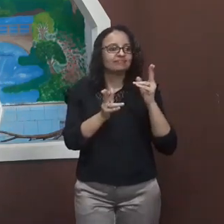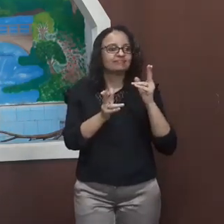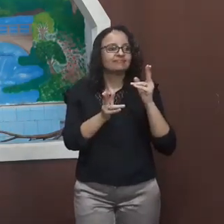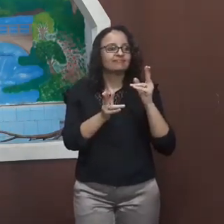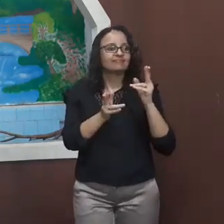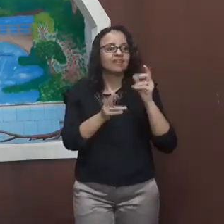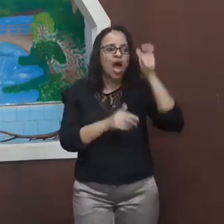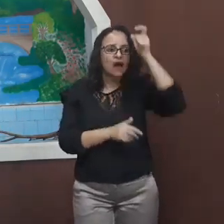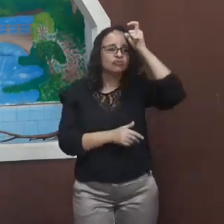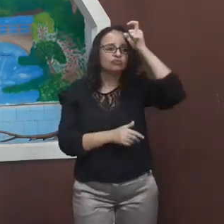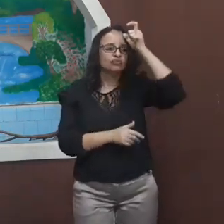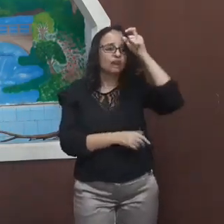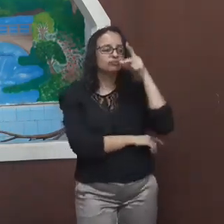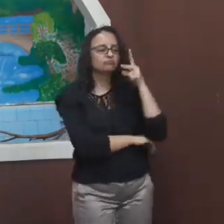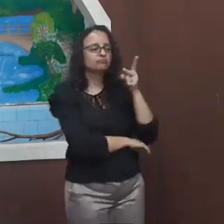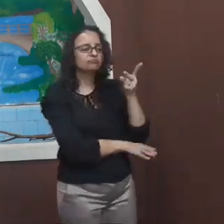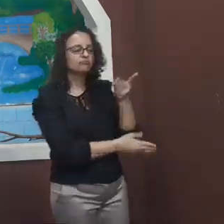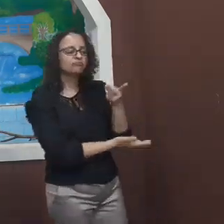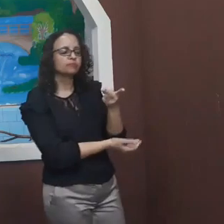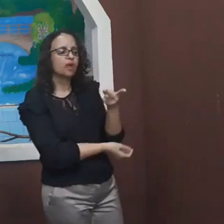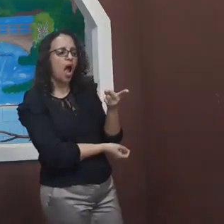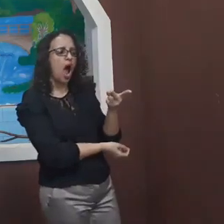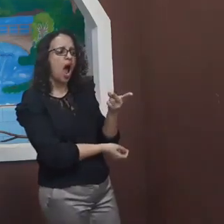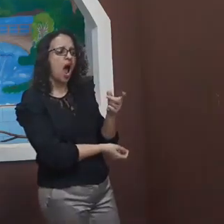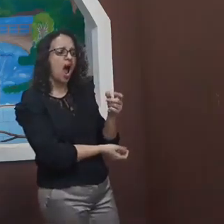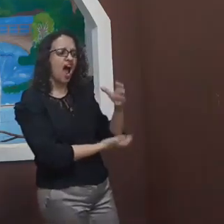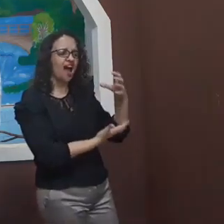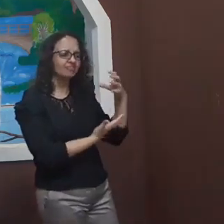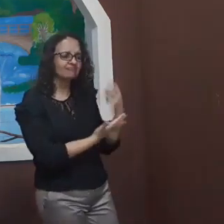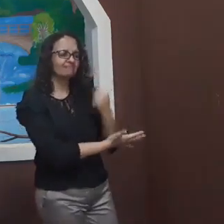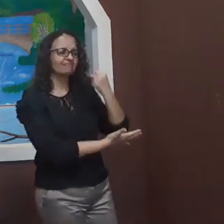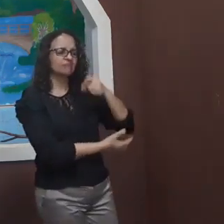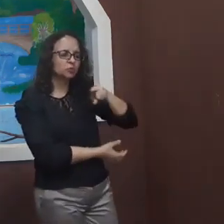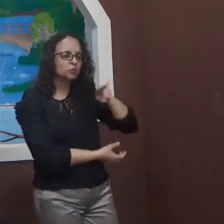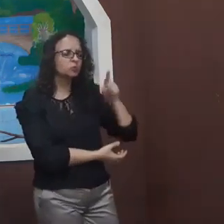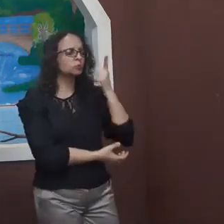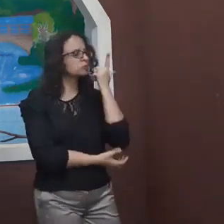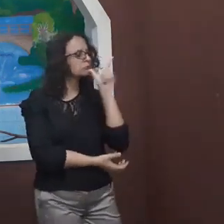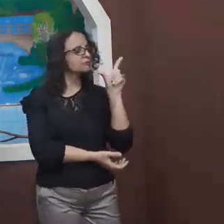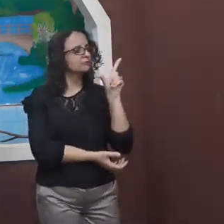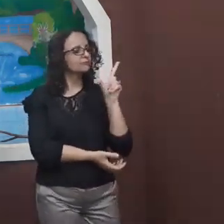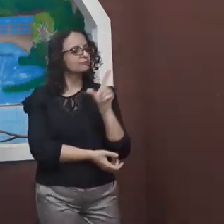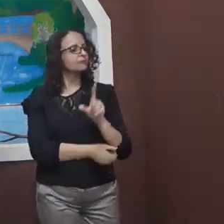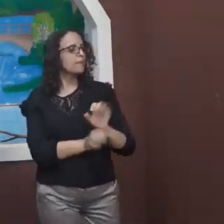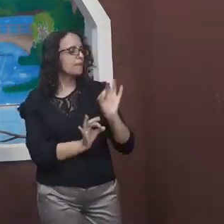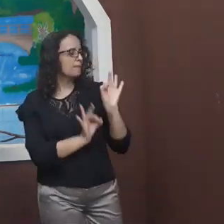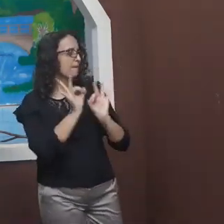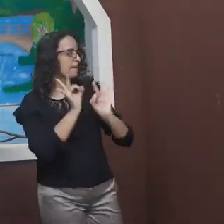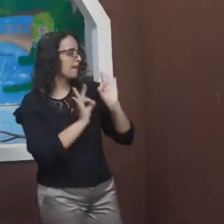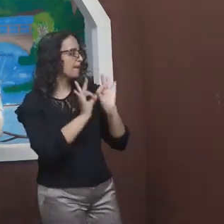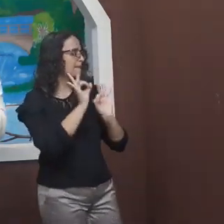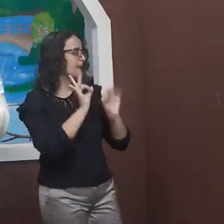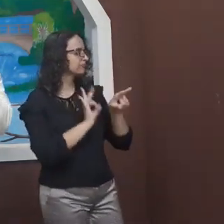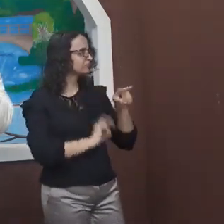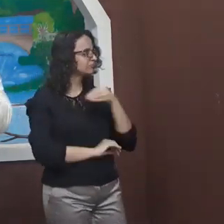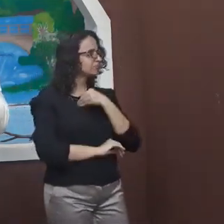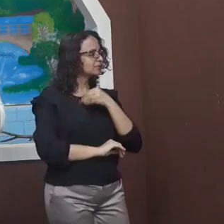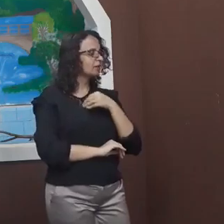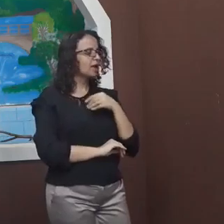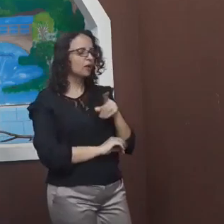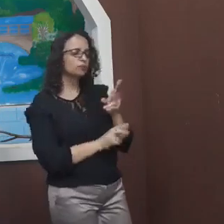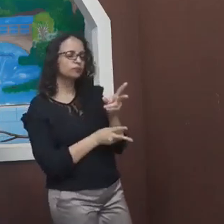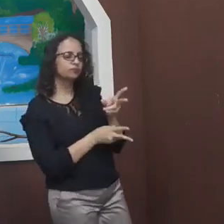é aqui que, olha, vamos dizer, aqui que é a brecha. Ah, é aqui que é a brecha. Ah,